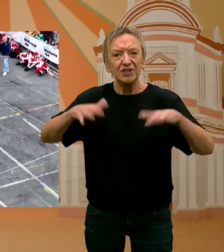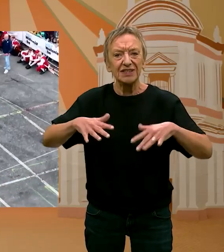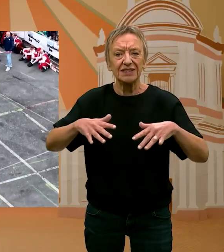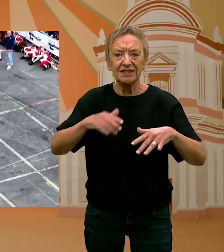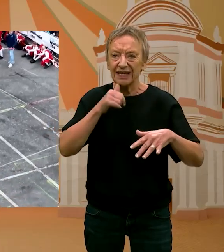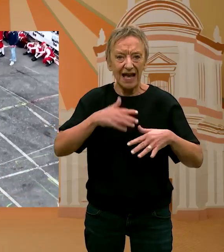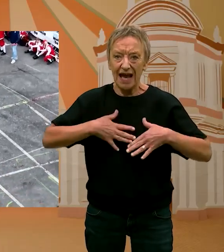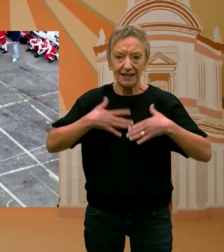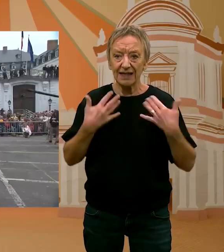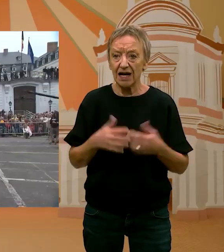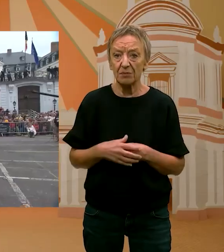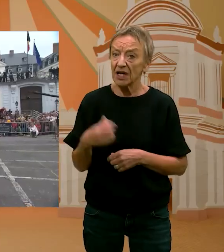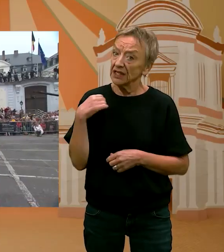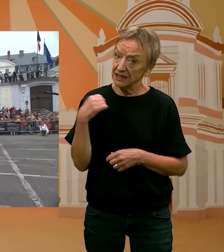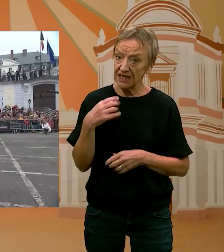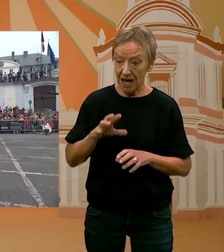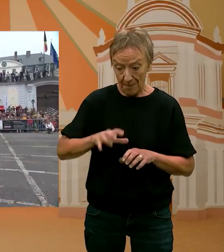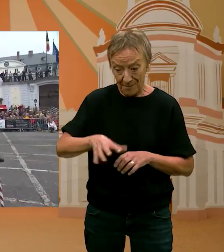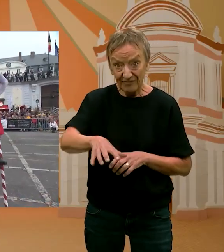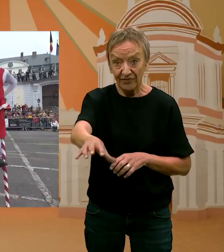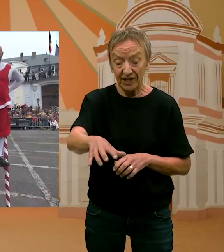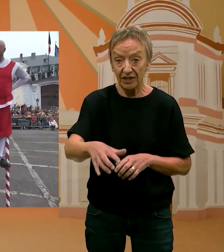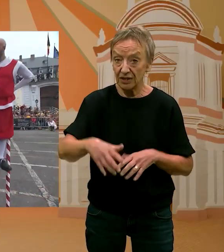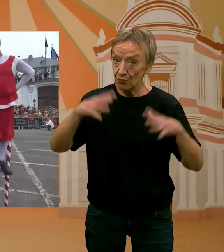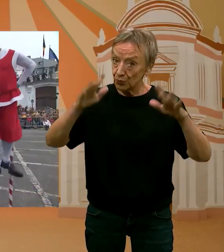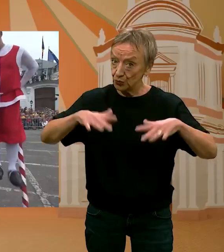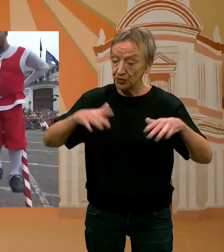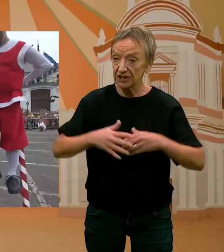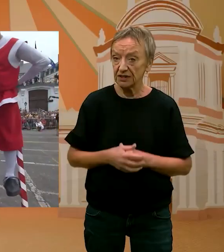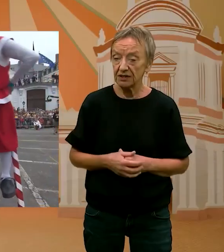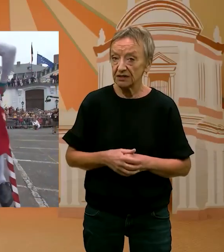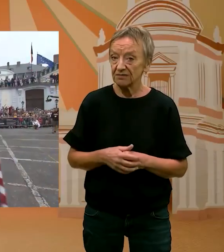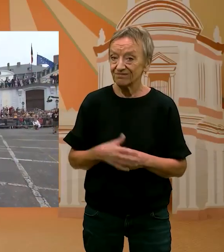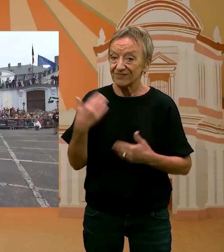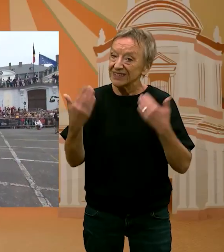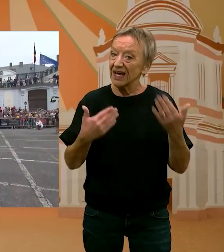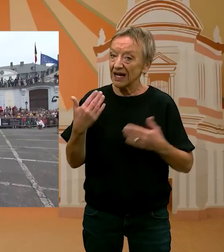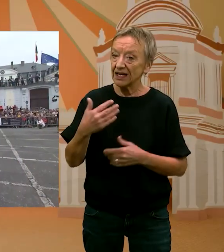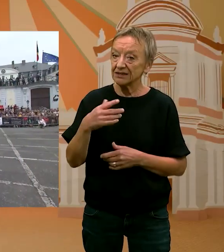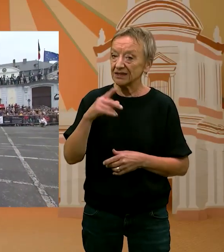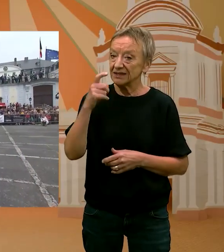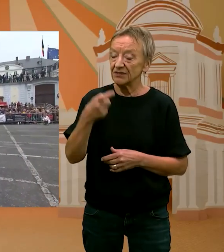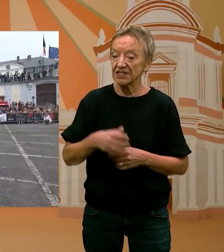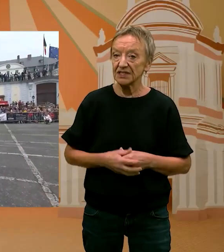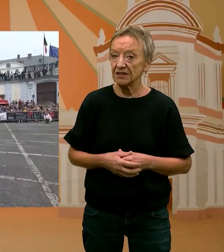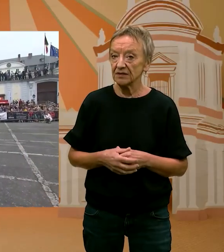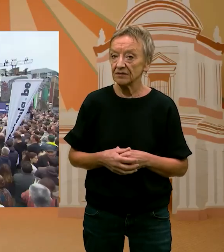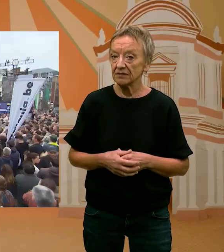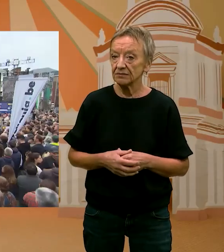sur les pavés, plus la pierre bleue. Là, au théâtre, ça c'est pas l'idéal. Bah bon, ici, heureusement, ce n'est pas le cas aujourd'hui, donc tant mieux pour eux, tant mieux pour